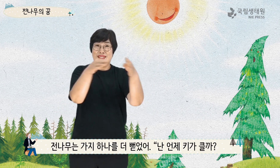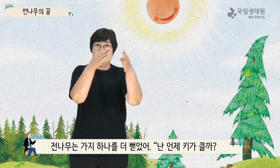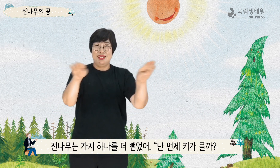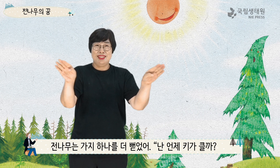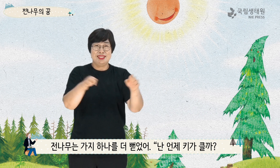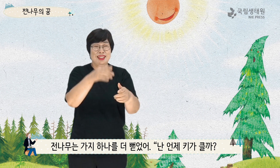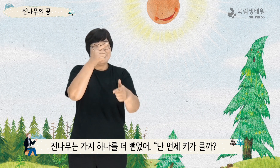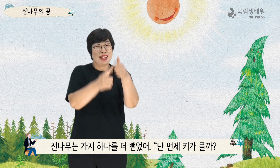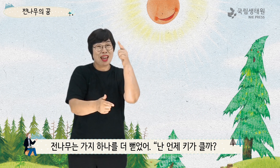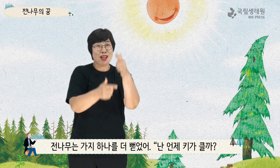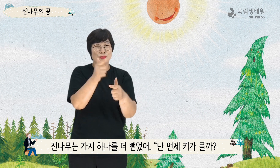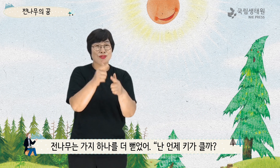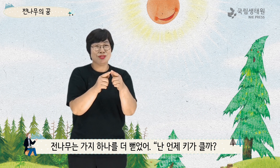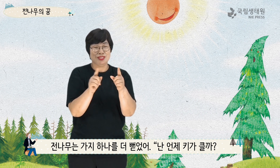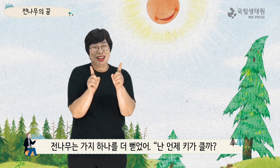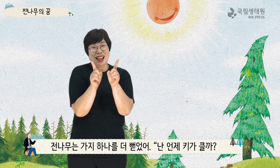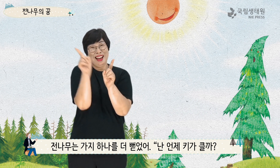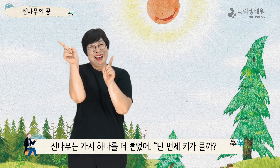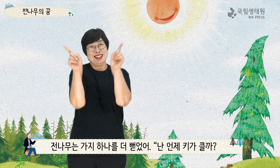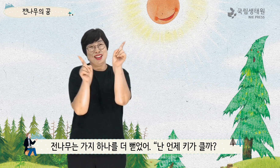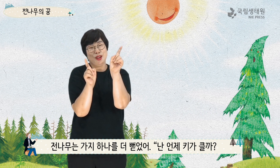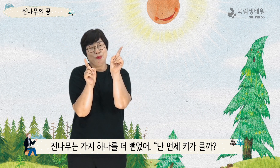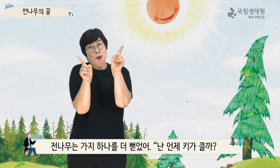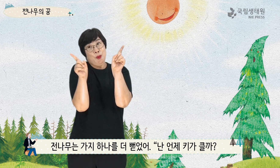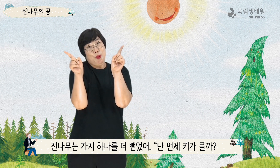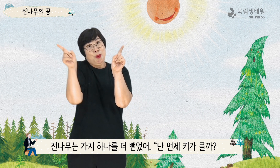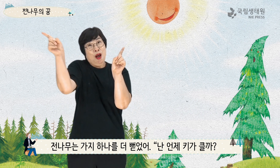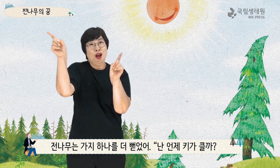전나무는 가지 하나를 더 뻗었어.